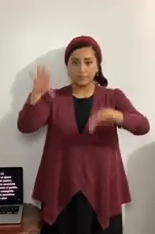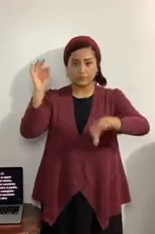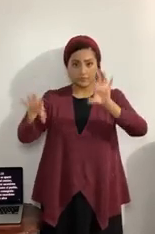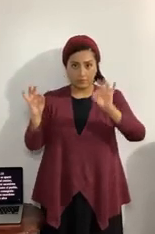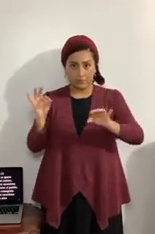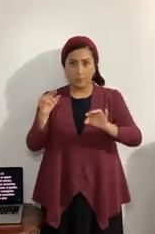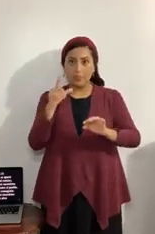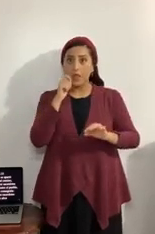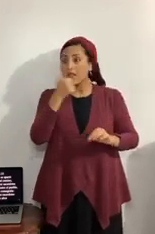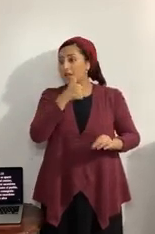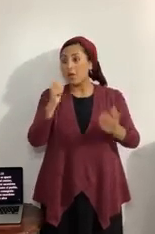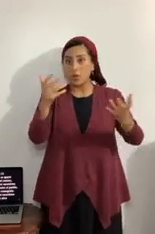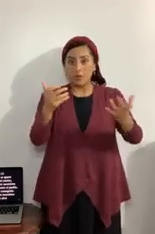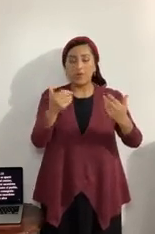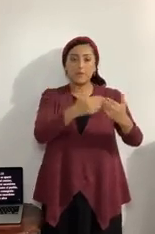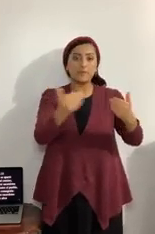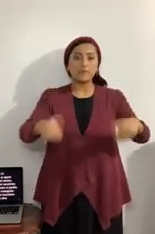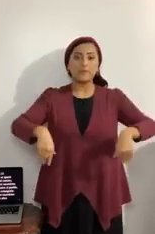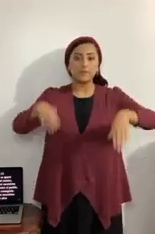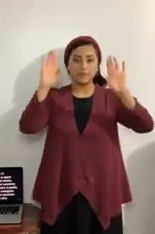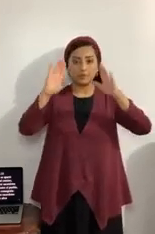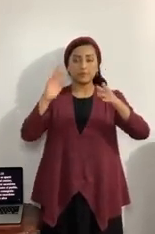quería lo consagraba para que fuese de los sacerdotes de